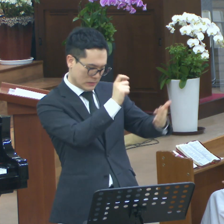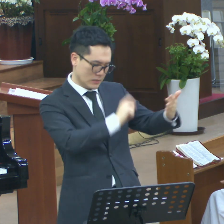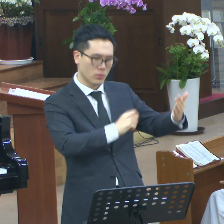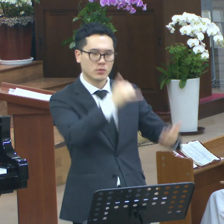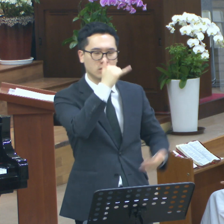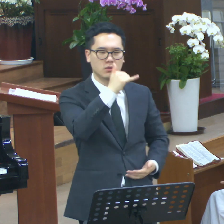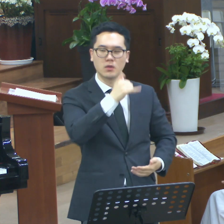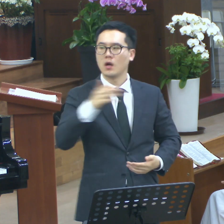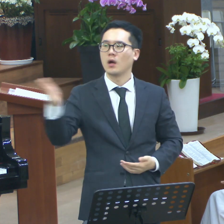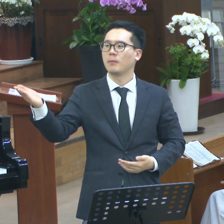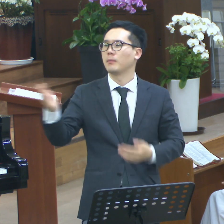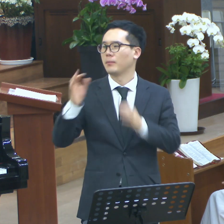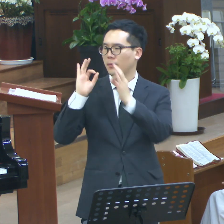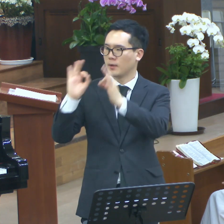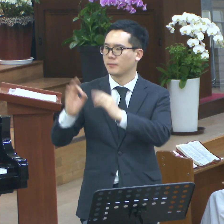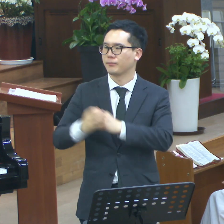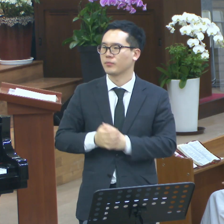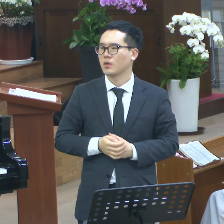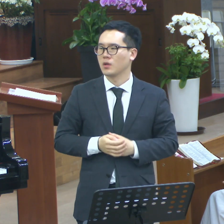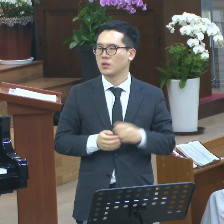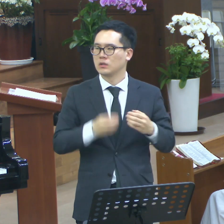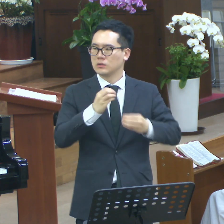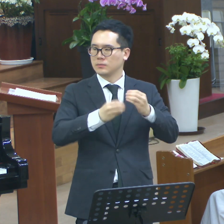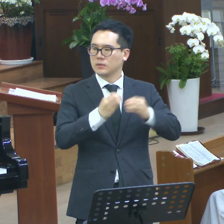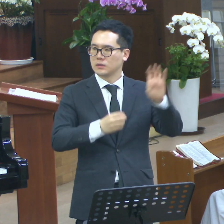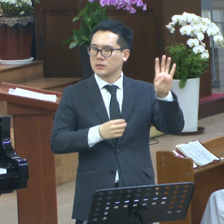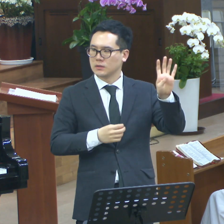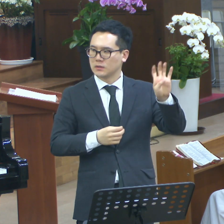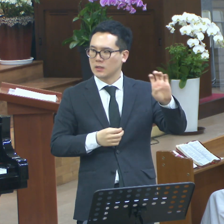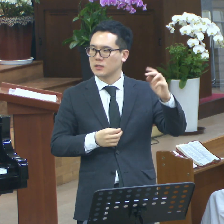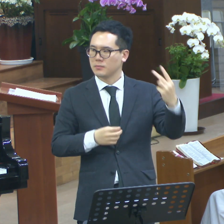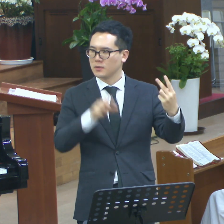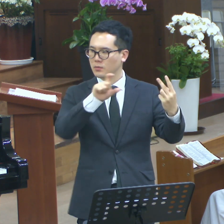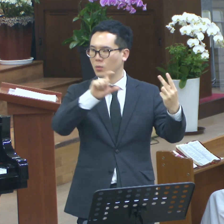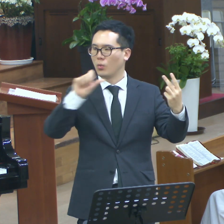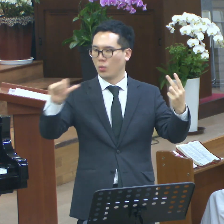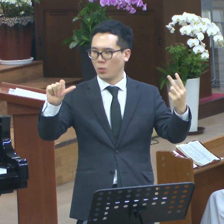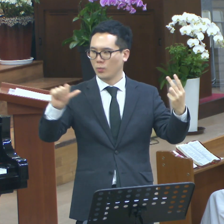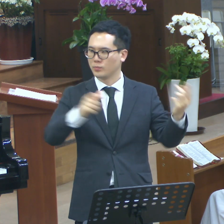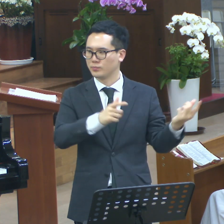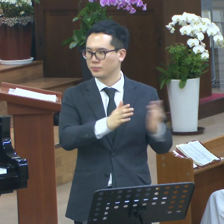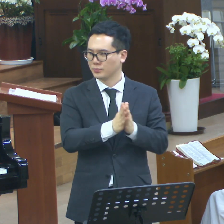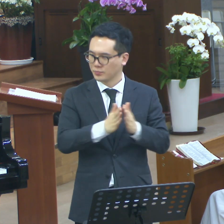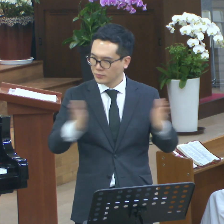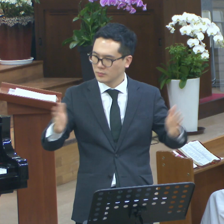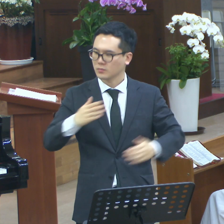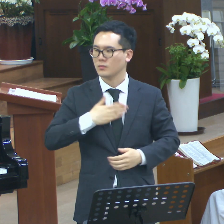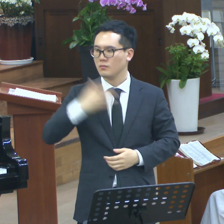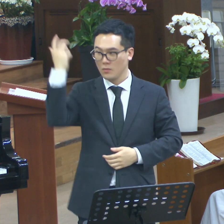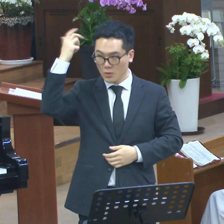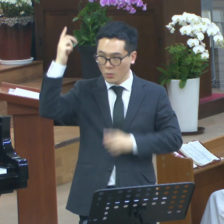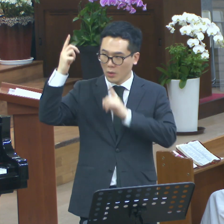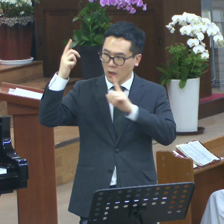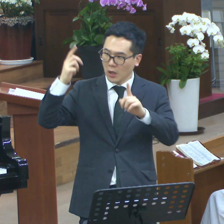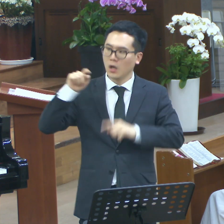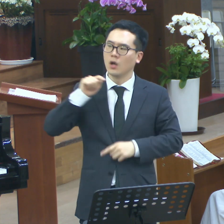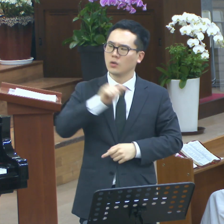시편 42편 5절 말씀을 앞에 보시고 읽겠습니다. 시작. 내 영혼아 내가 어찌하여